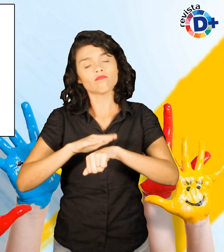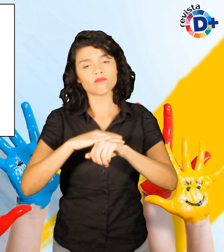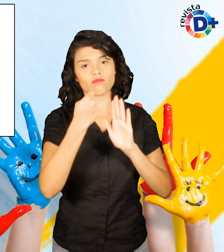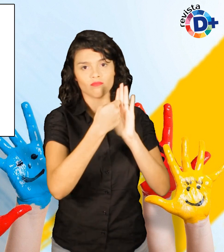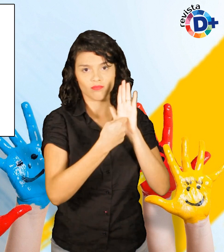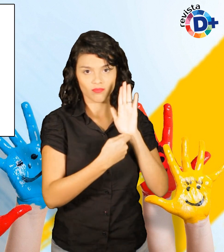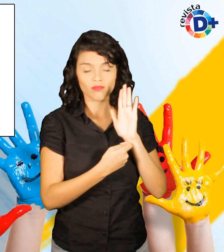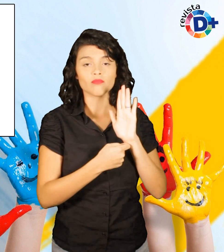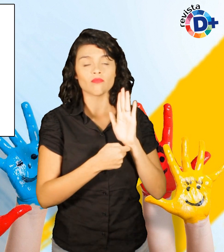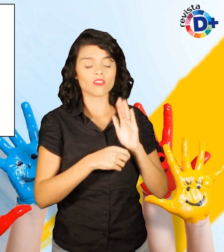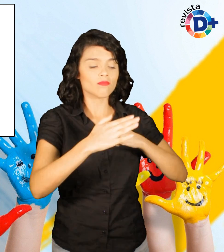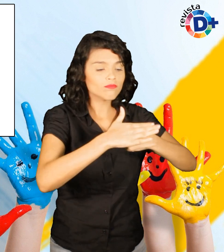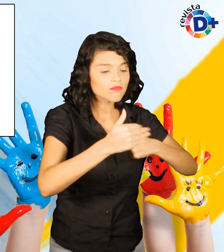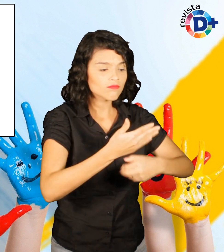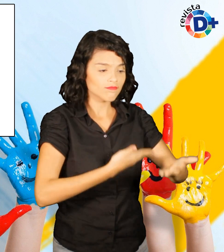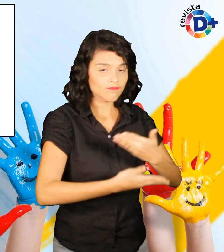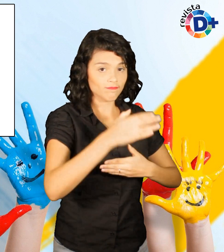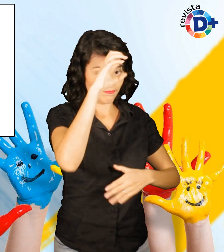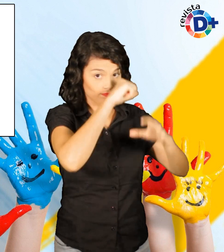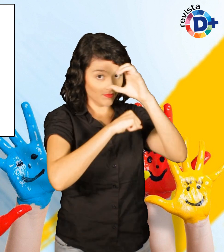Aprendizagem, Autismo e Inclusão,